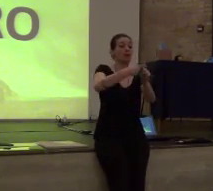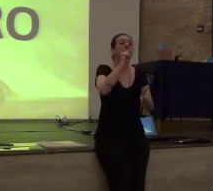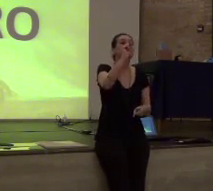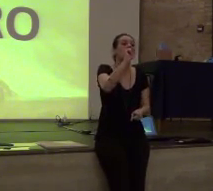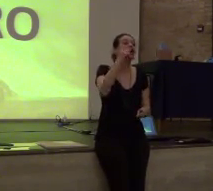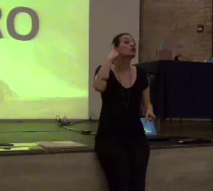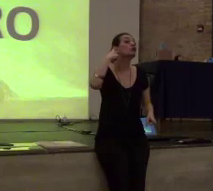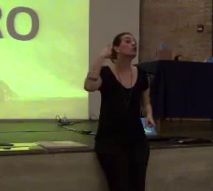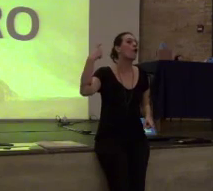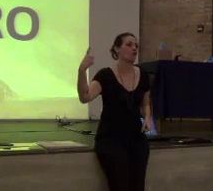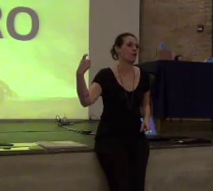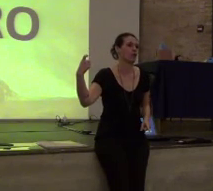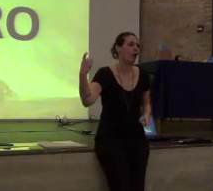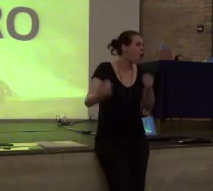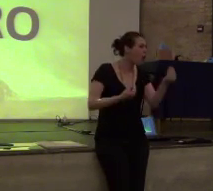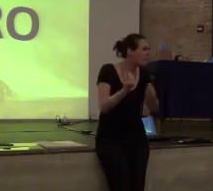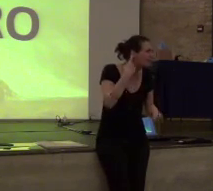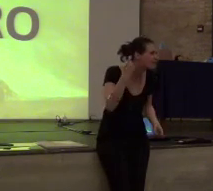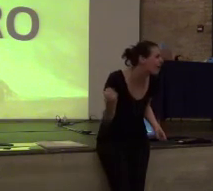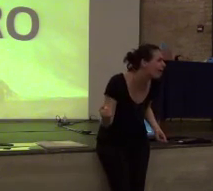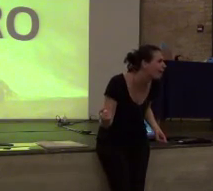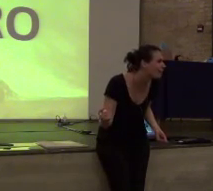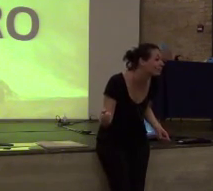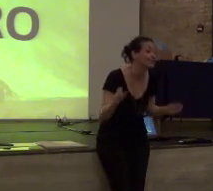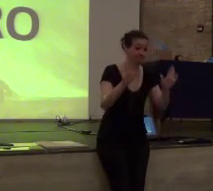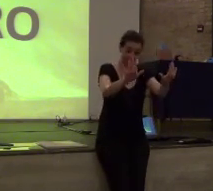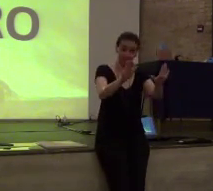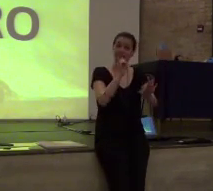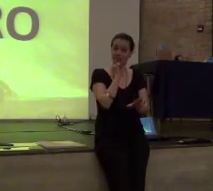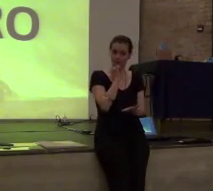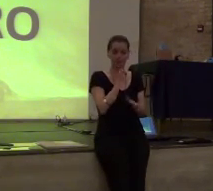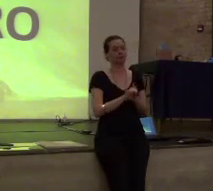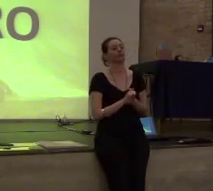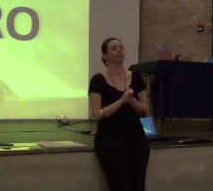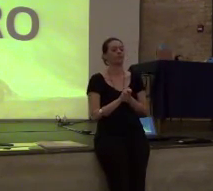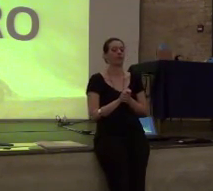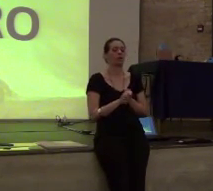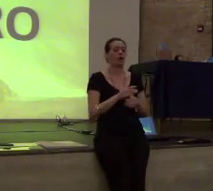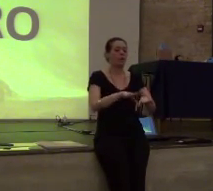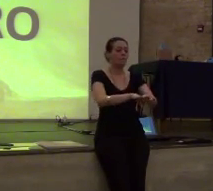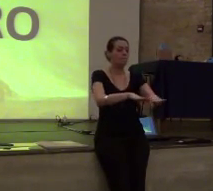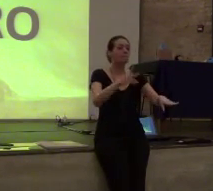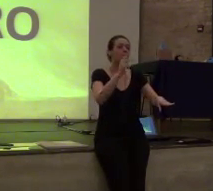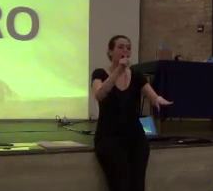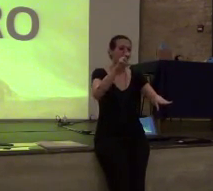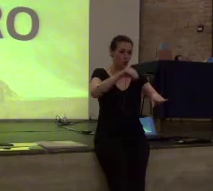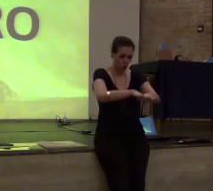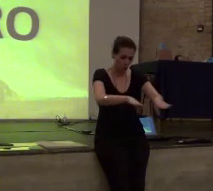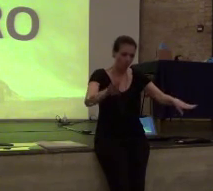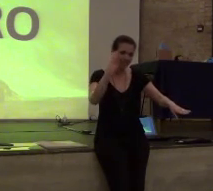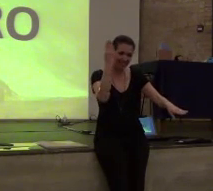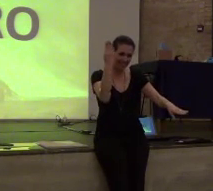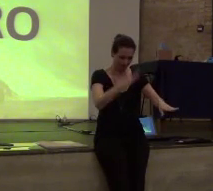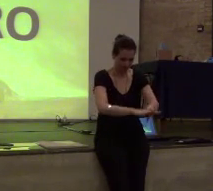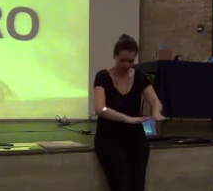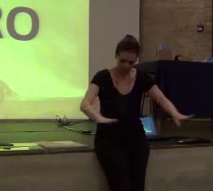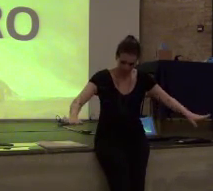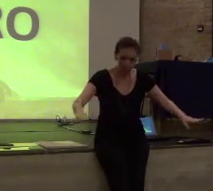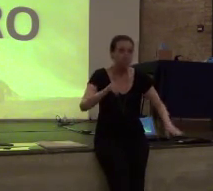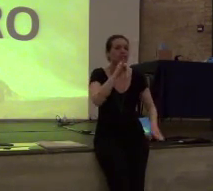e juntamente desenvolver uma dinâmica, um jogo, né? Ou até mesmo trabalhar estruturas do som. Como, por exemplo,